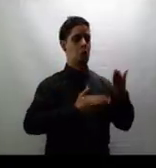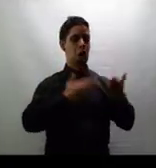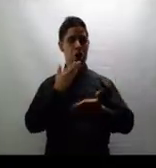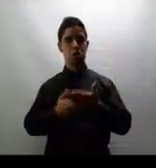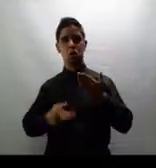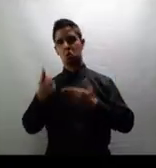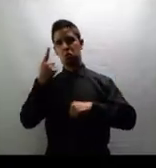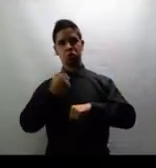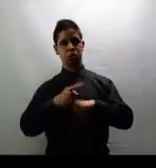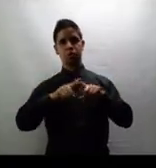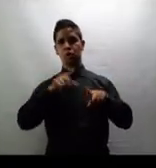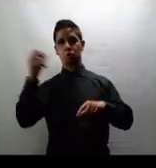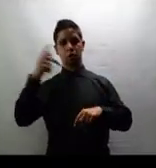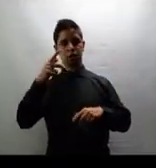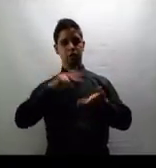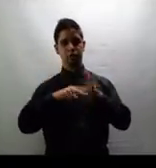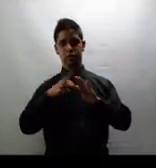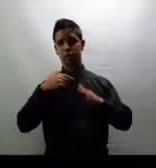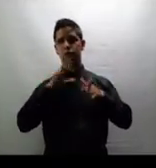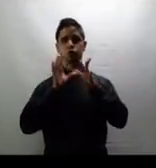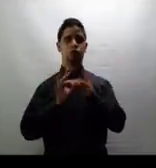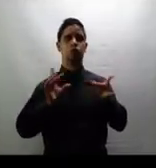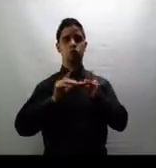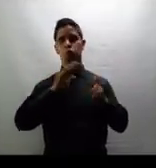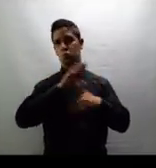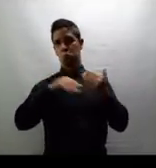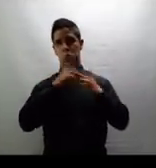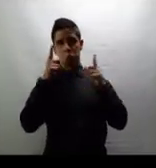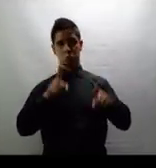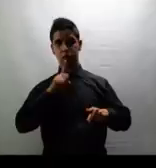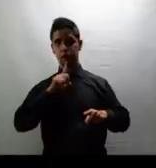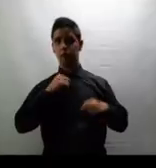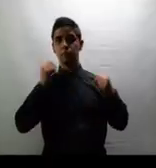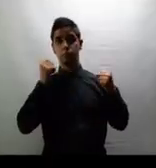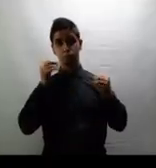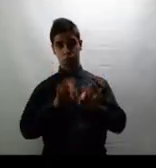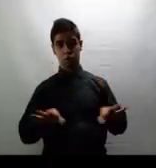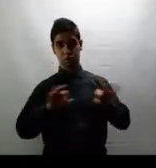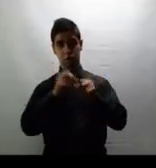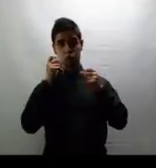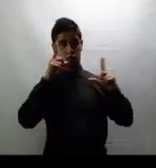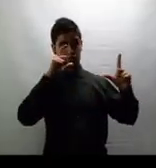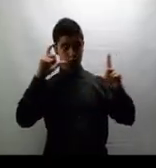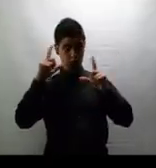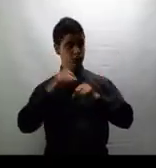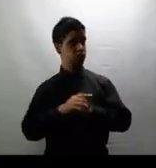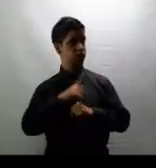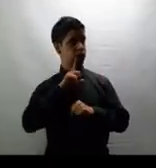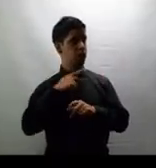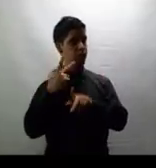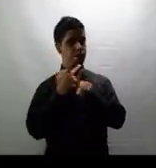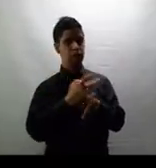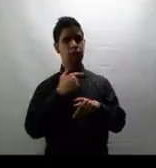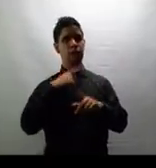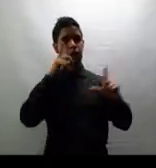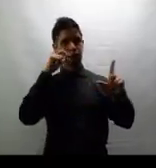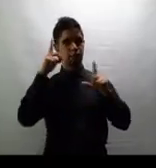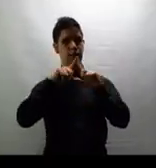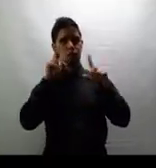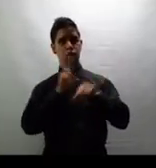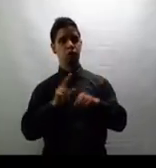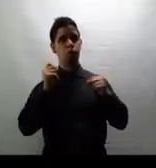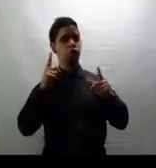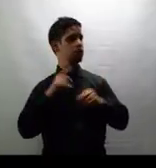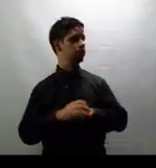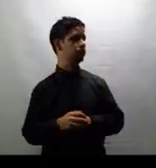cuando regresó no tienen que contar todo lo pasado saca muchas fotos así que hoy debería prestar de la camarita máquina de fotos